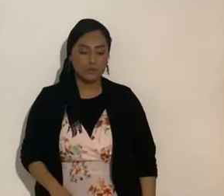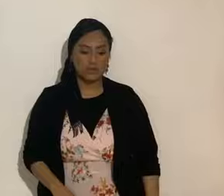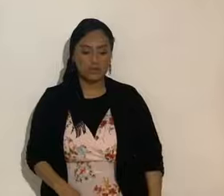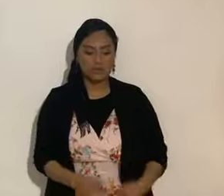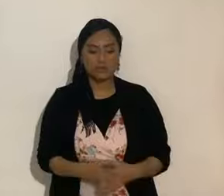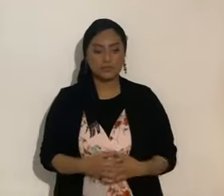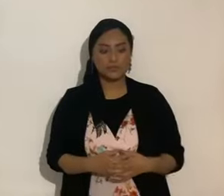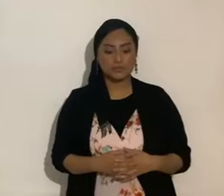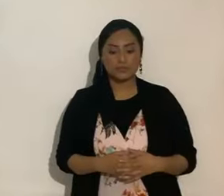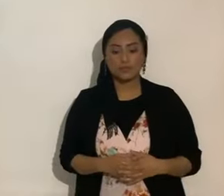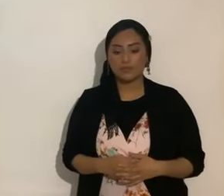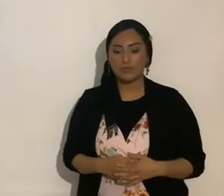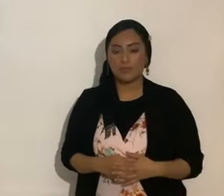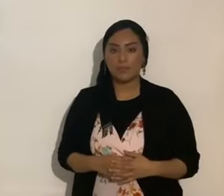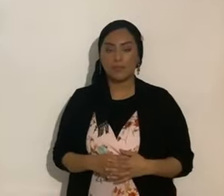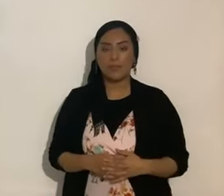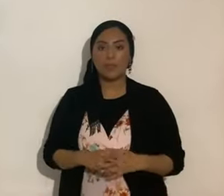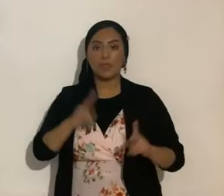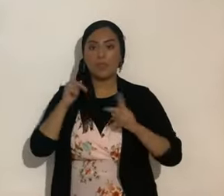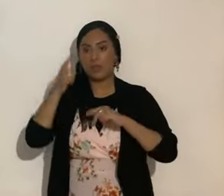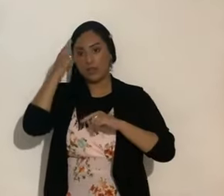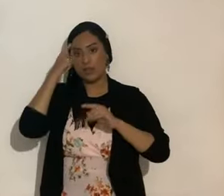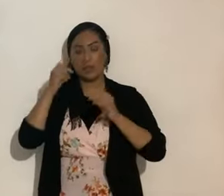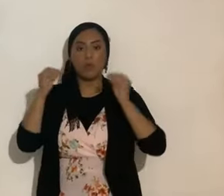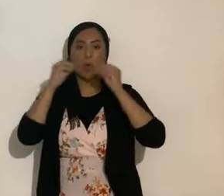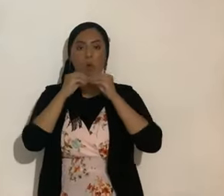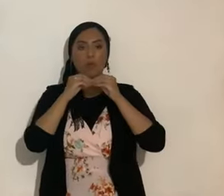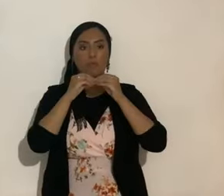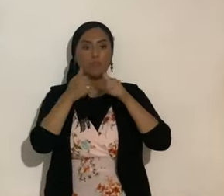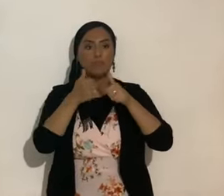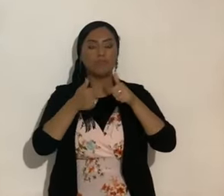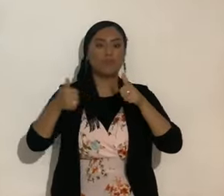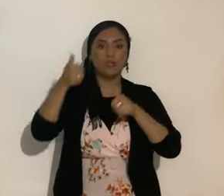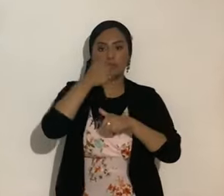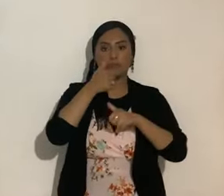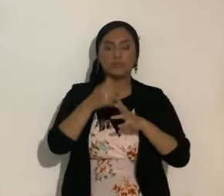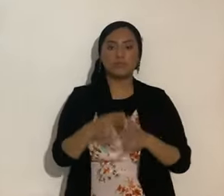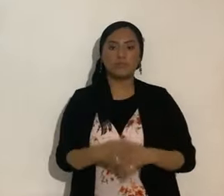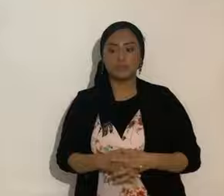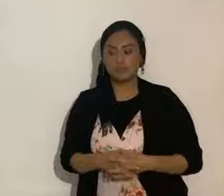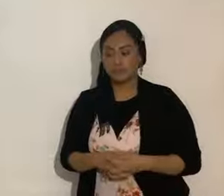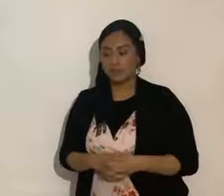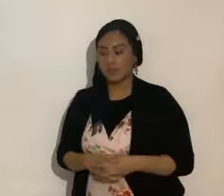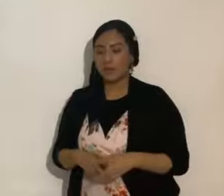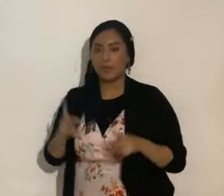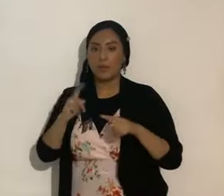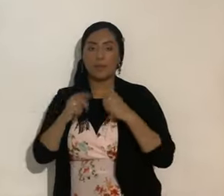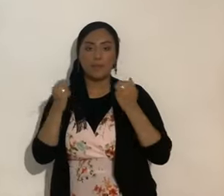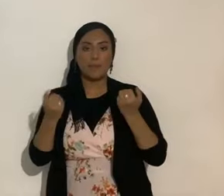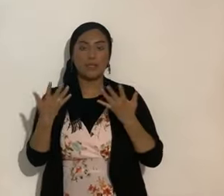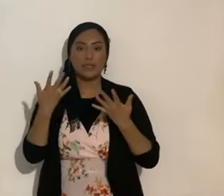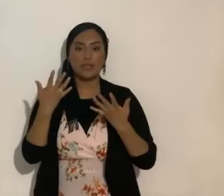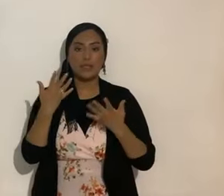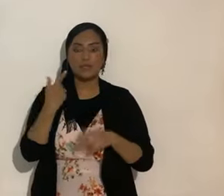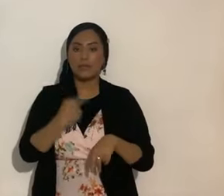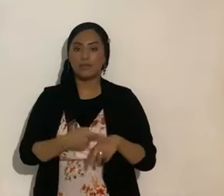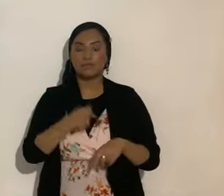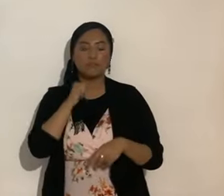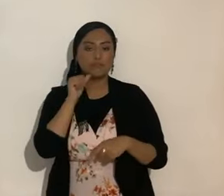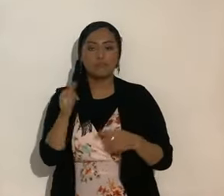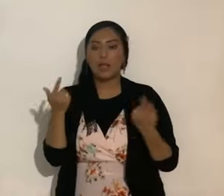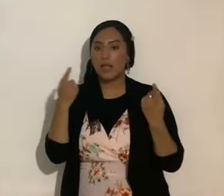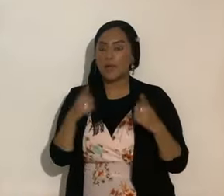posiciones prominentes, inclusive que van a subir de grado. Pero muchas veces no va a ser, o sea, muchas veces no va a ser